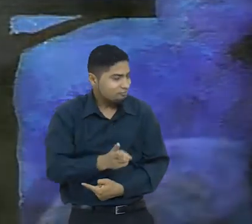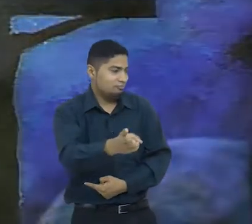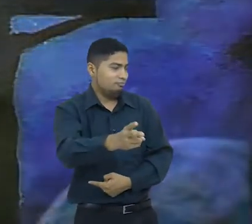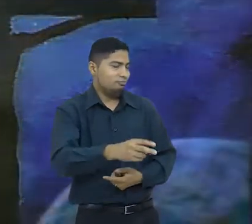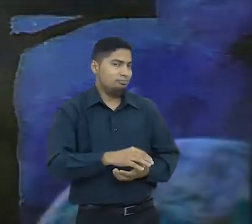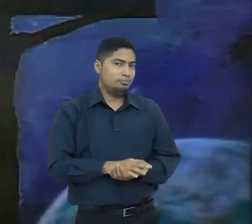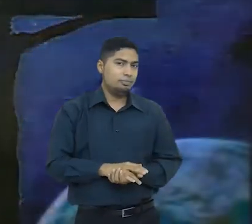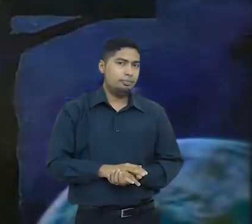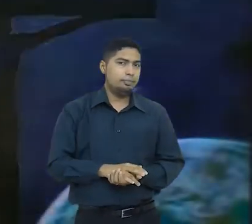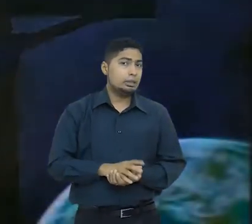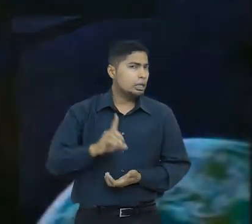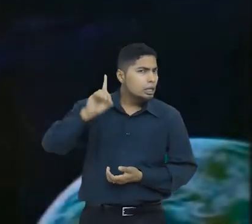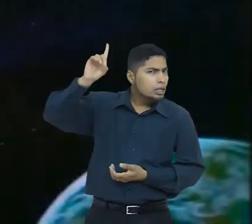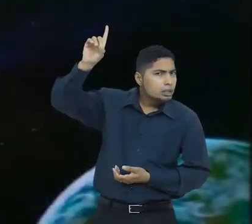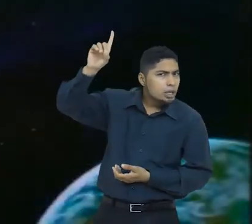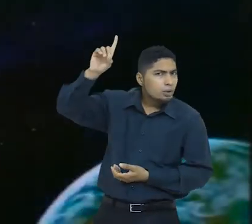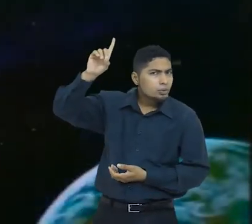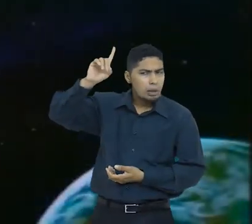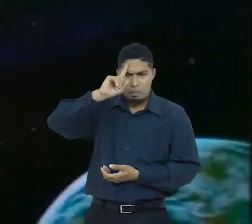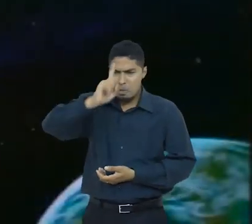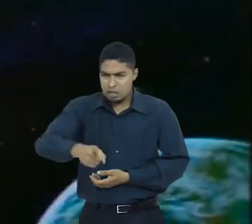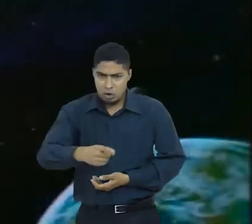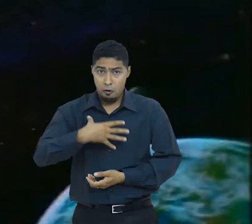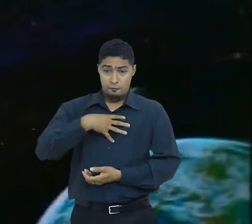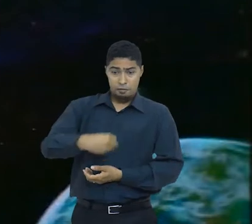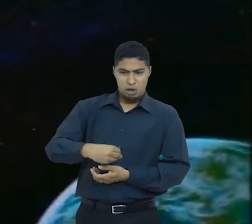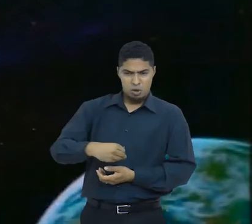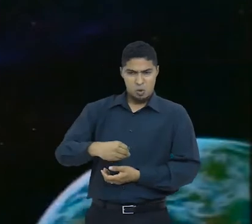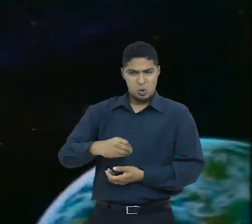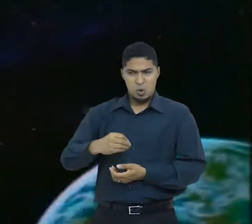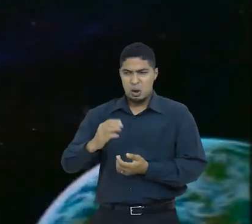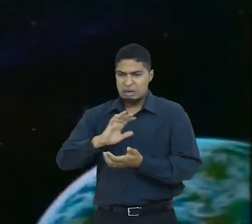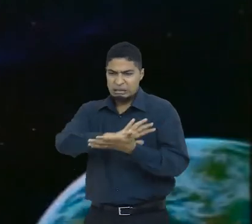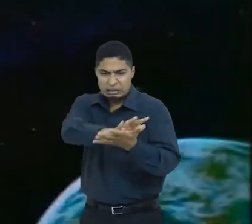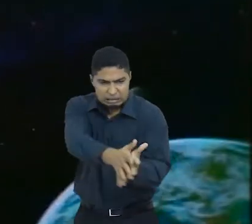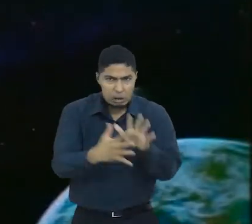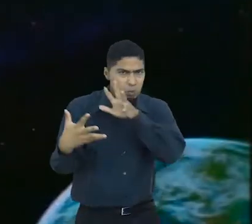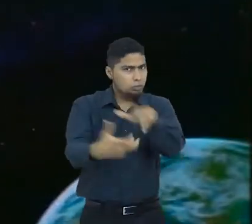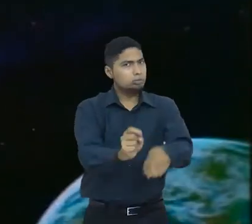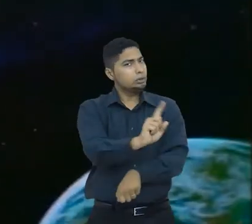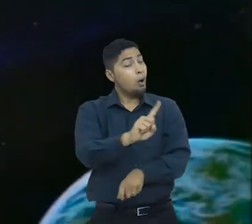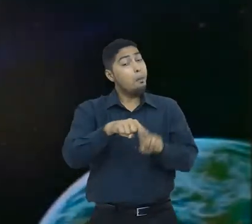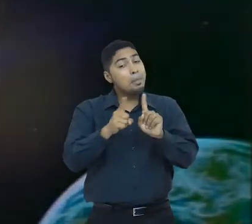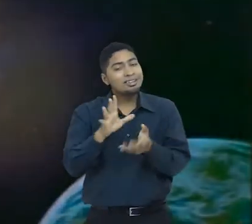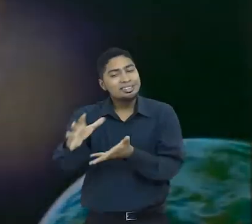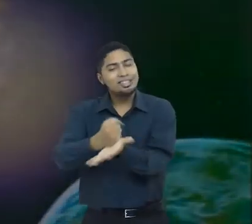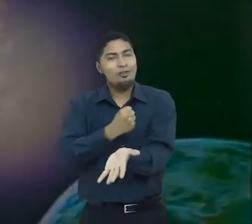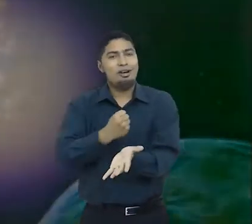Deus não mandou seu Filho condenar o mundo, mas salvar o mundo. A verdadeira condenação é a